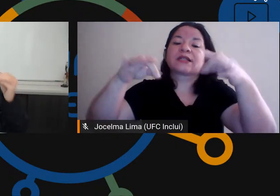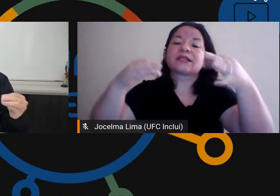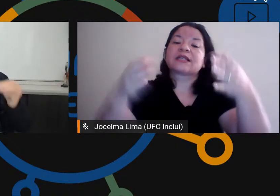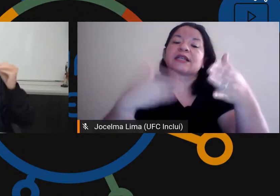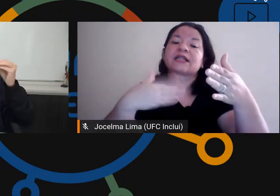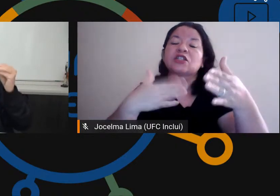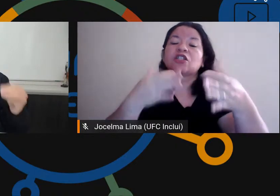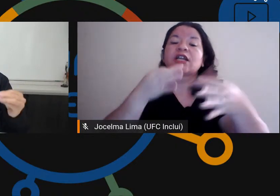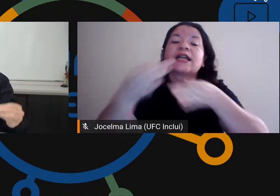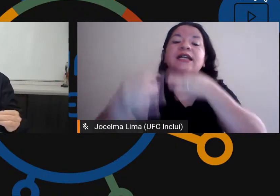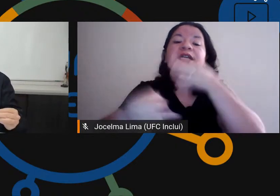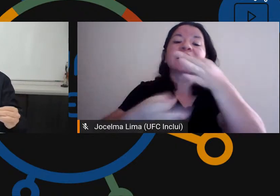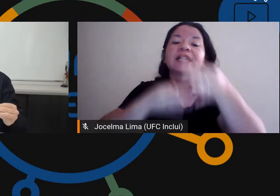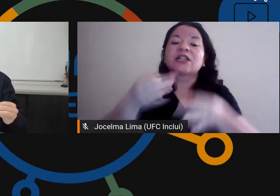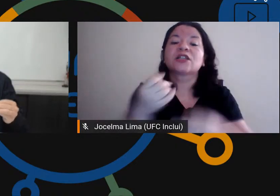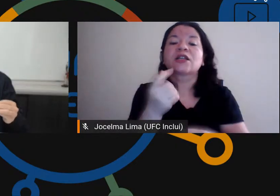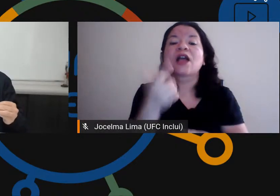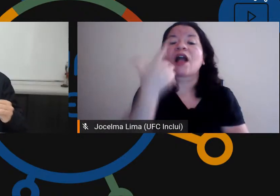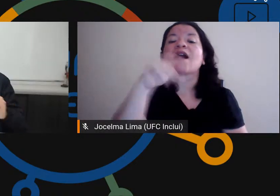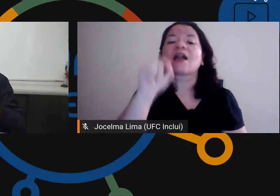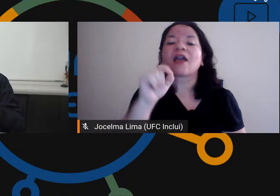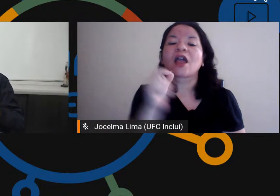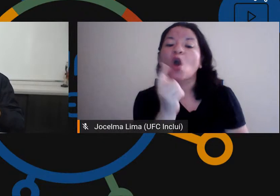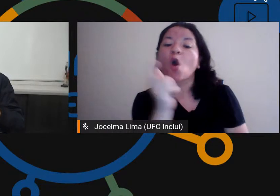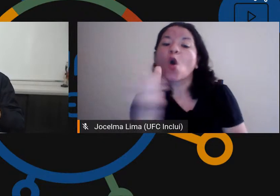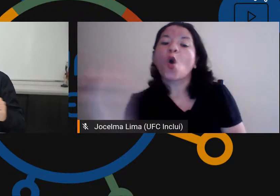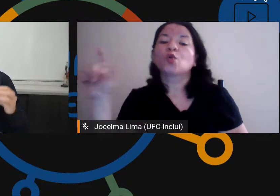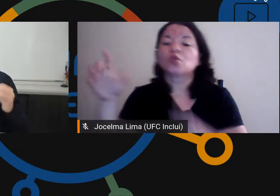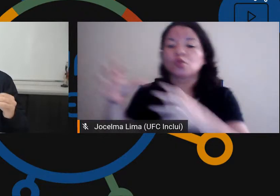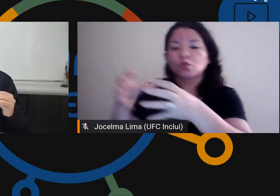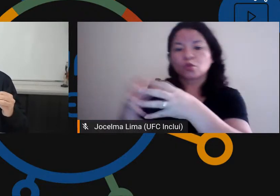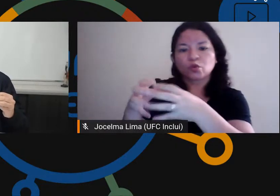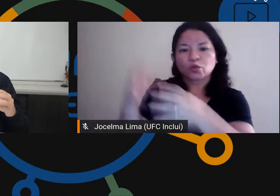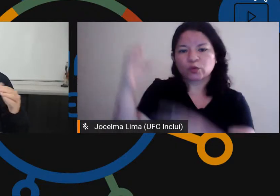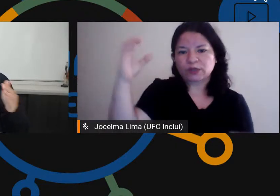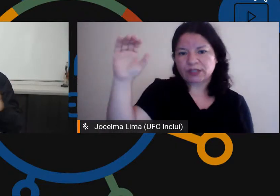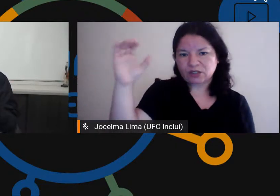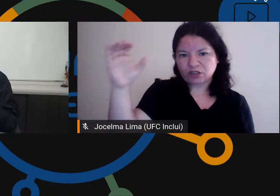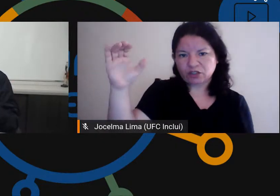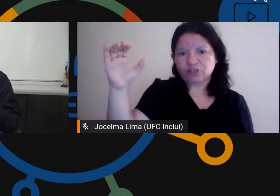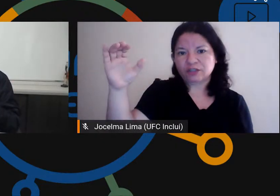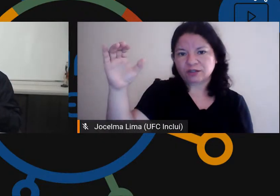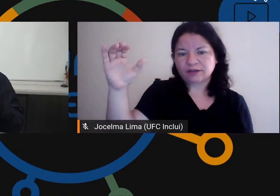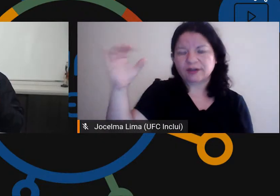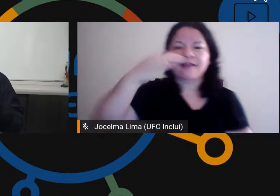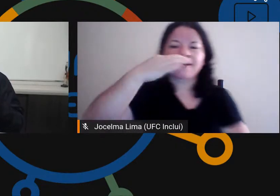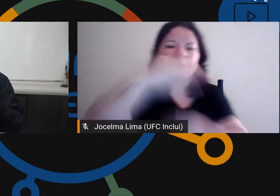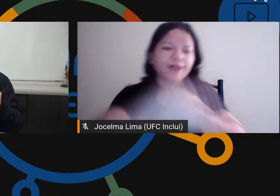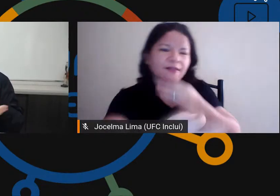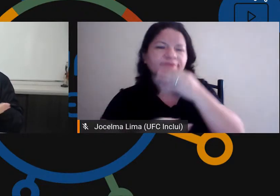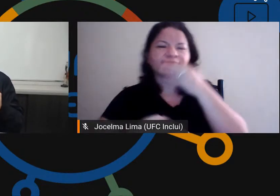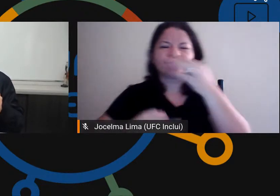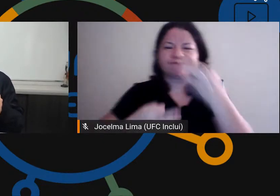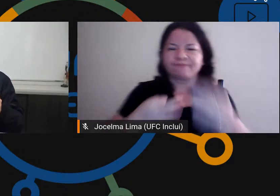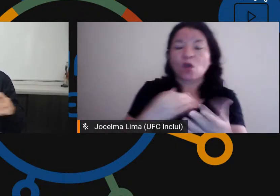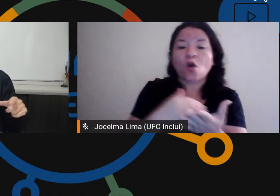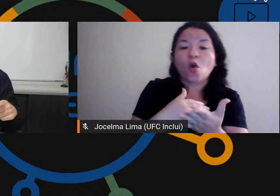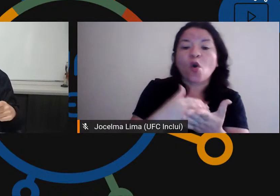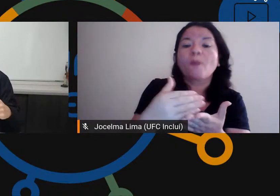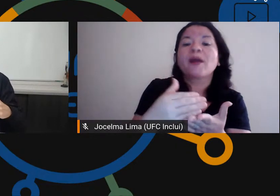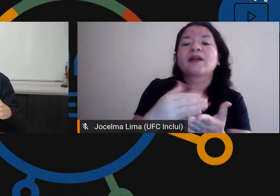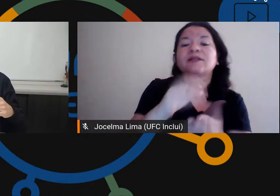críticas de outros cientistas, de outros grupos. Essas críticas você começa recebendo do editor e dos